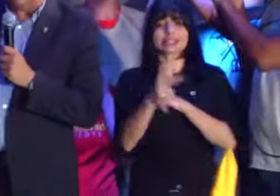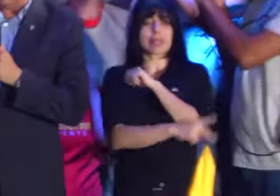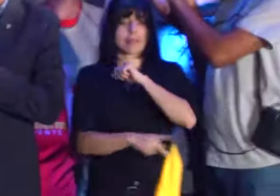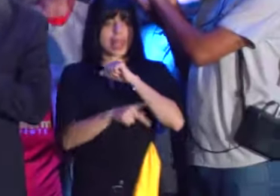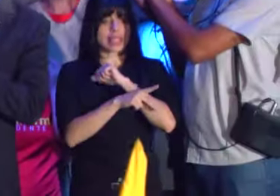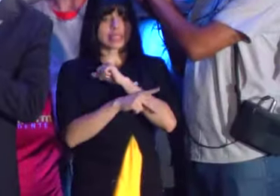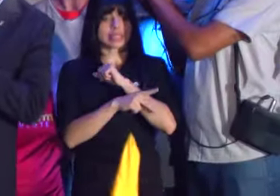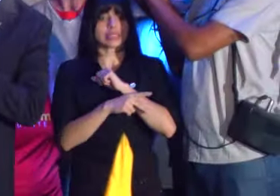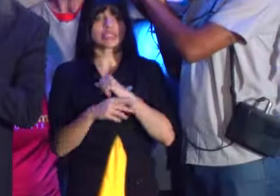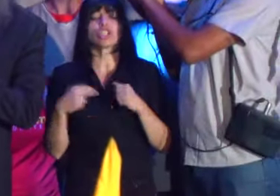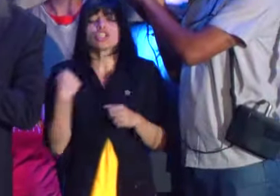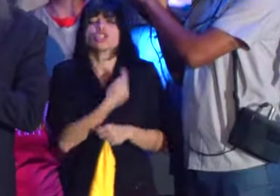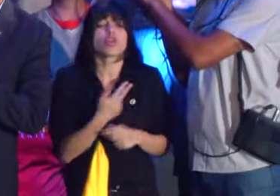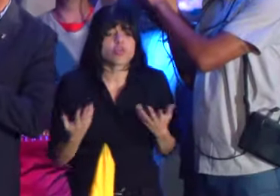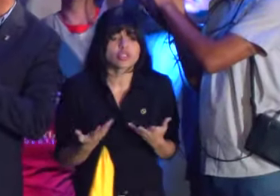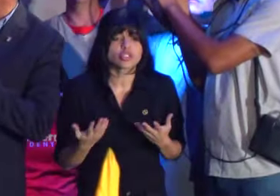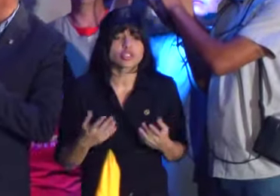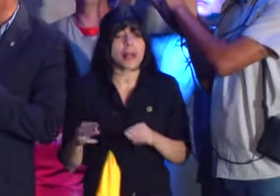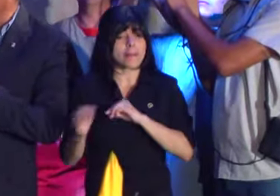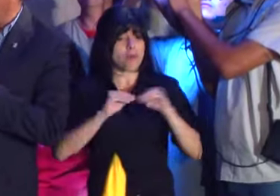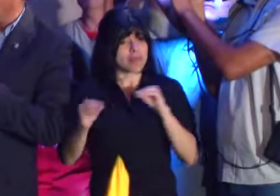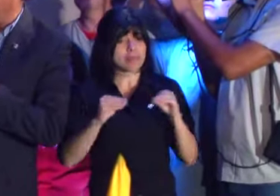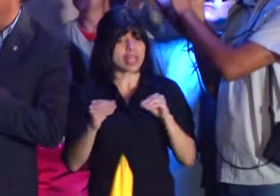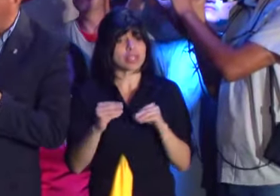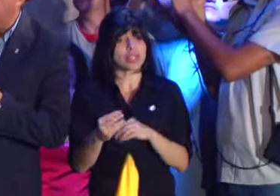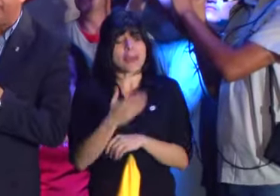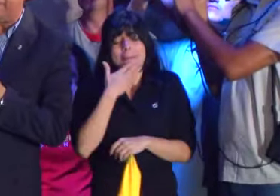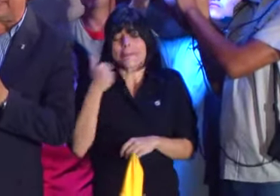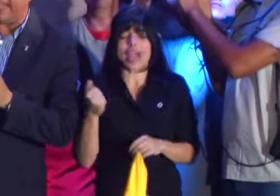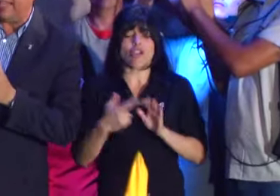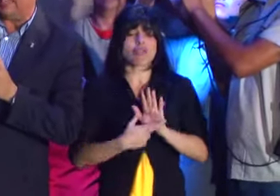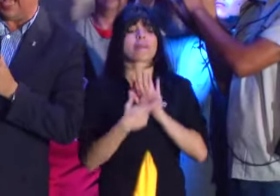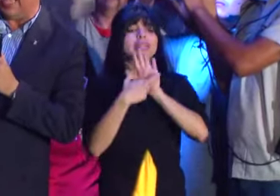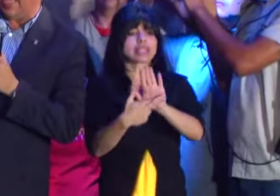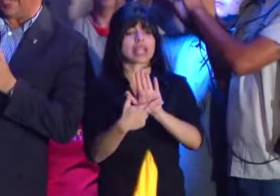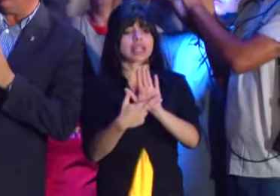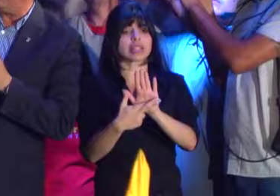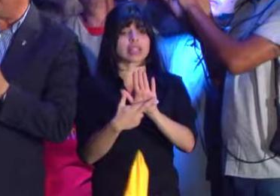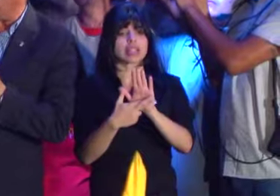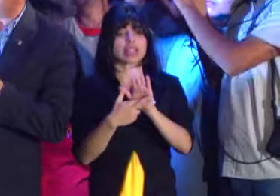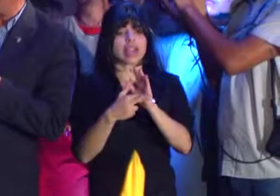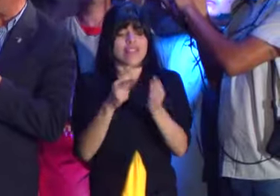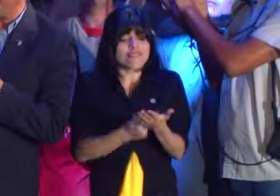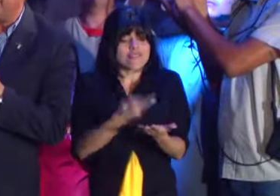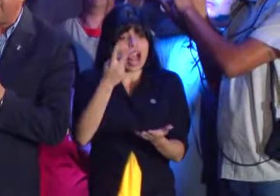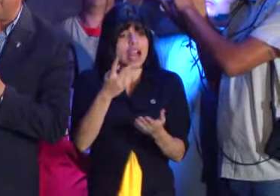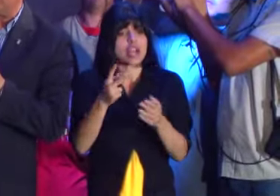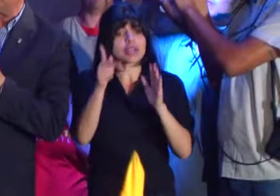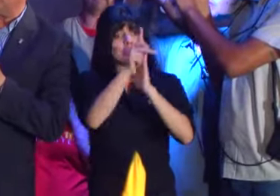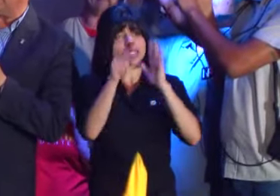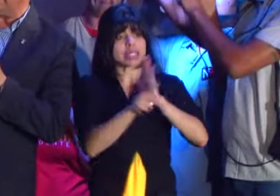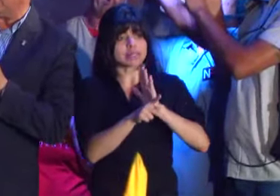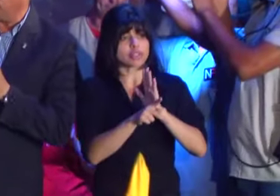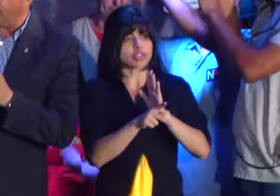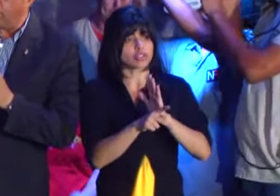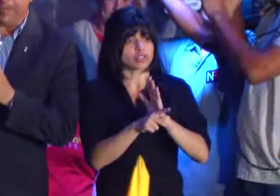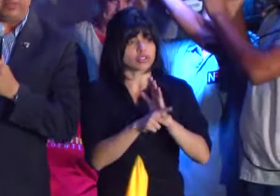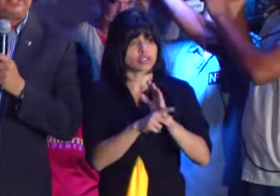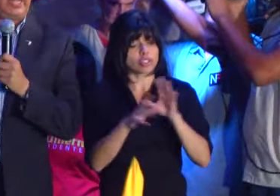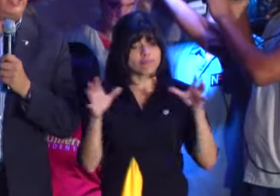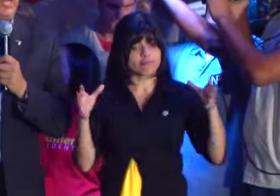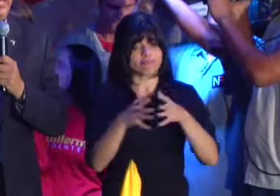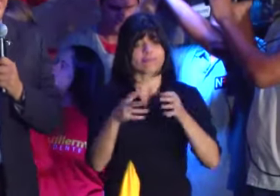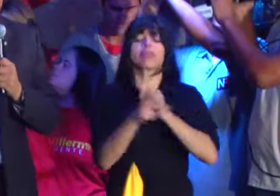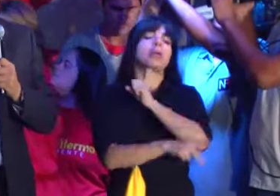nacional, que somos el movimiento que mejor representa a los valores y principios que